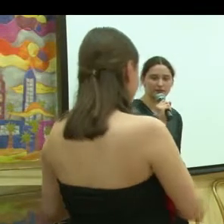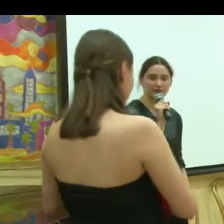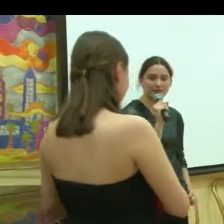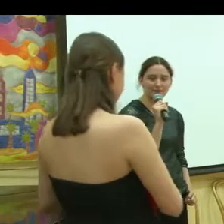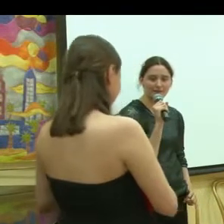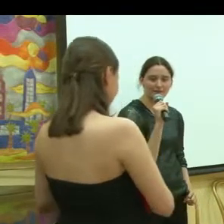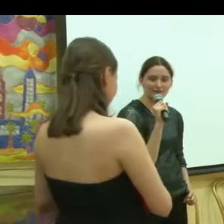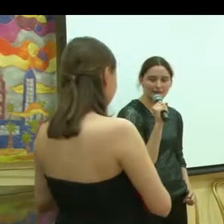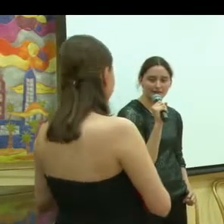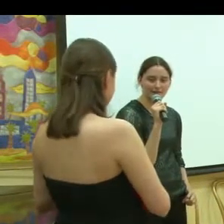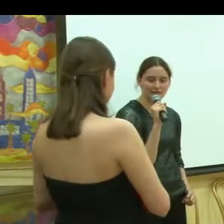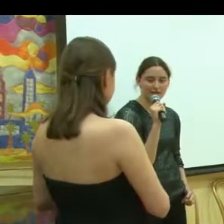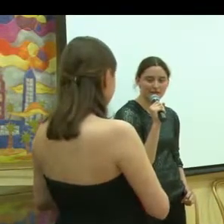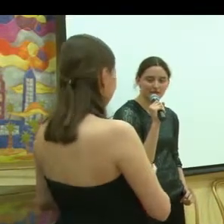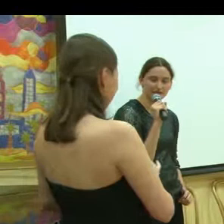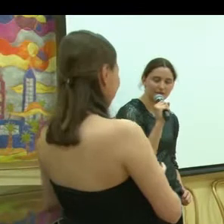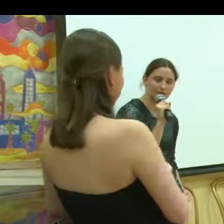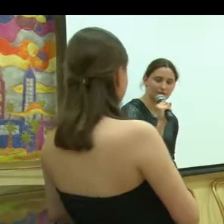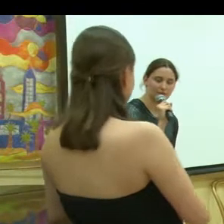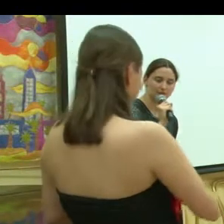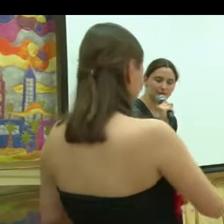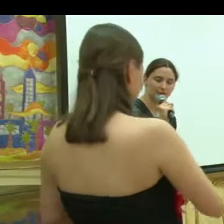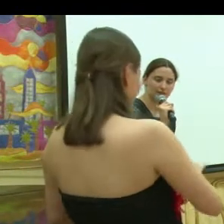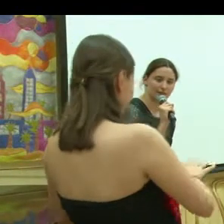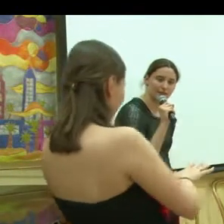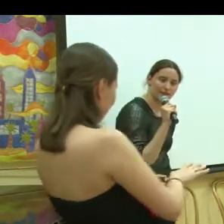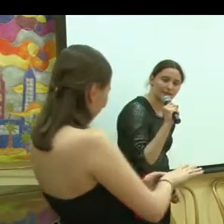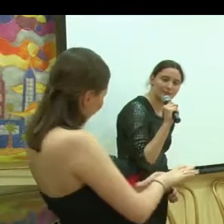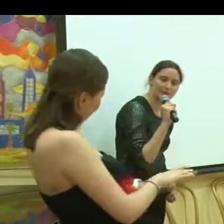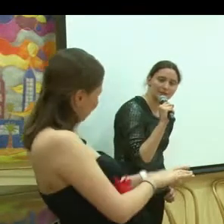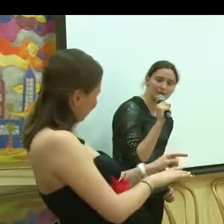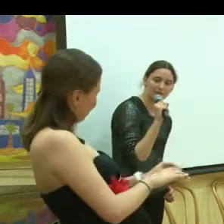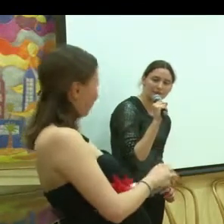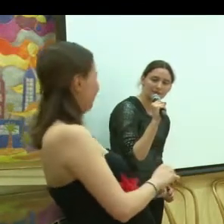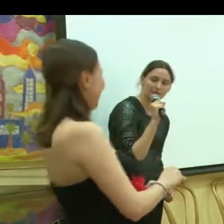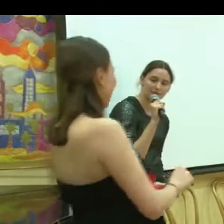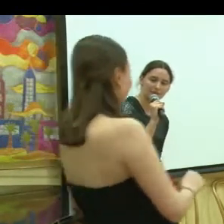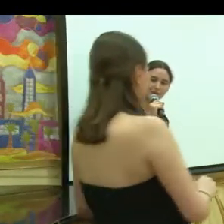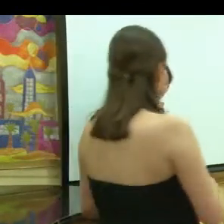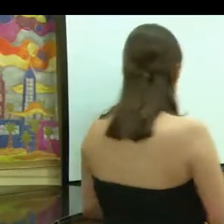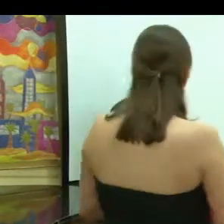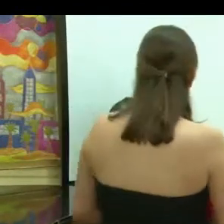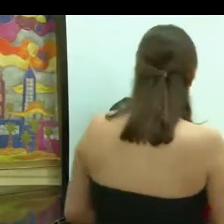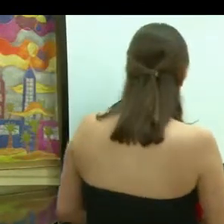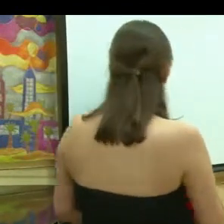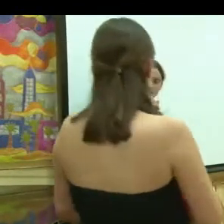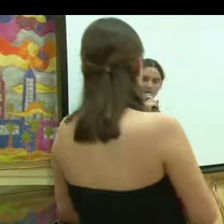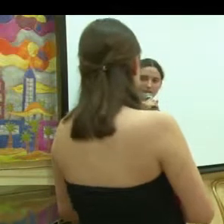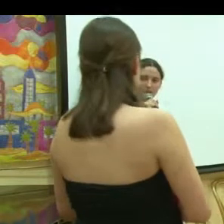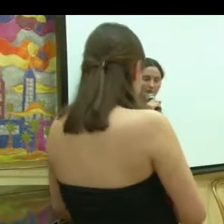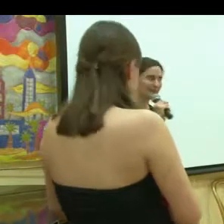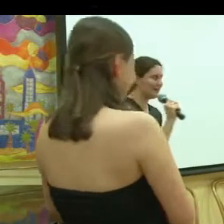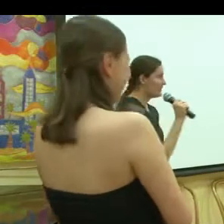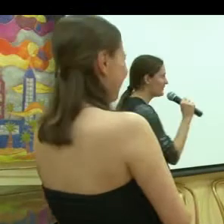miedzianym ma Sylwia także na tym samym, dokładnie na tym samym, tak, na prawej ręku tym razem, ale też na